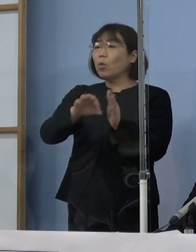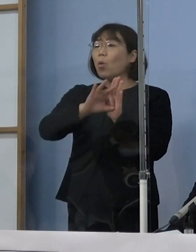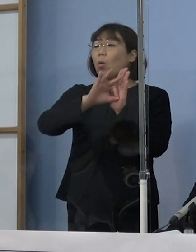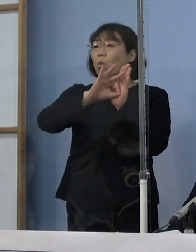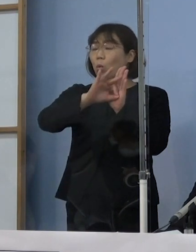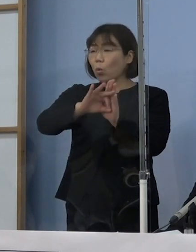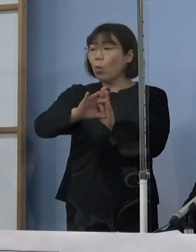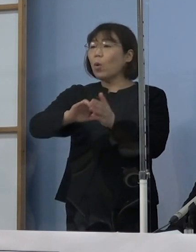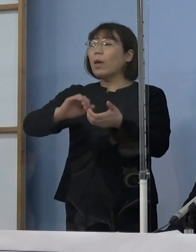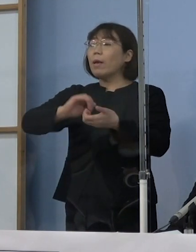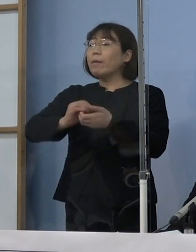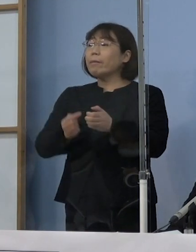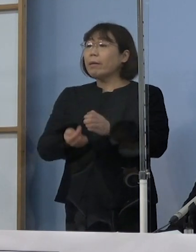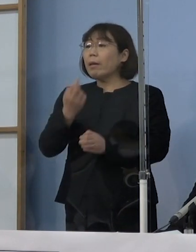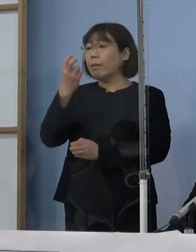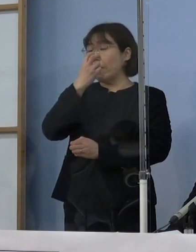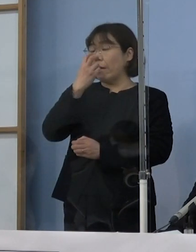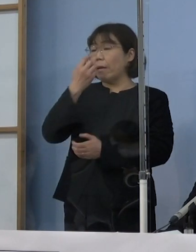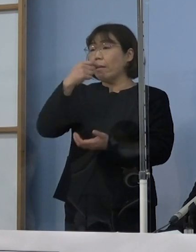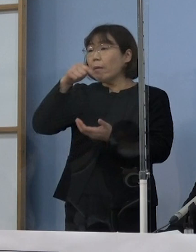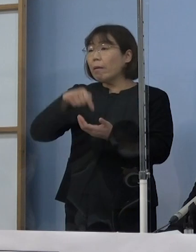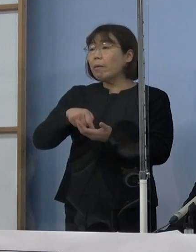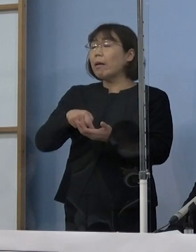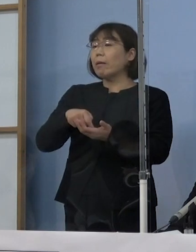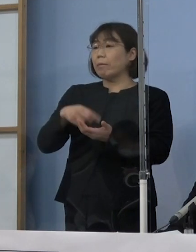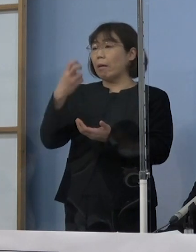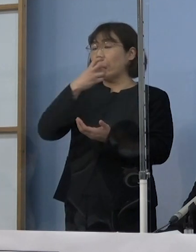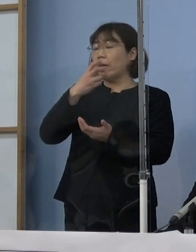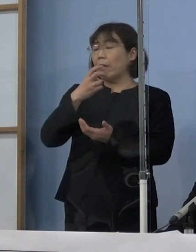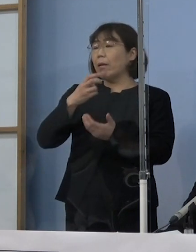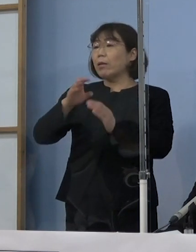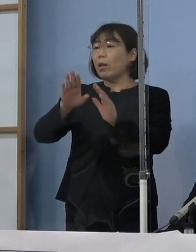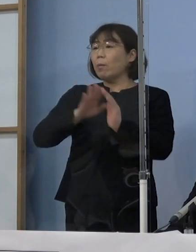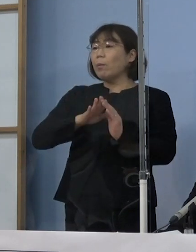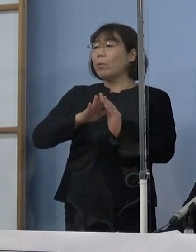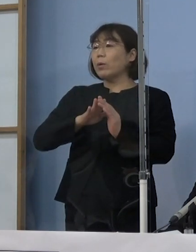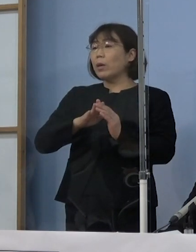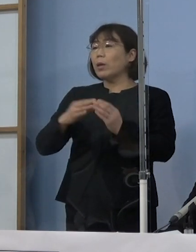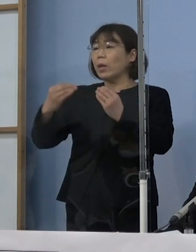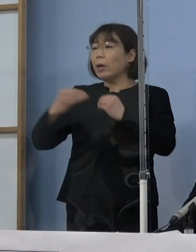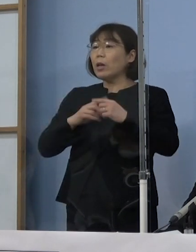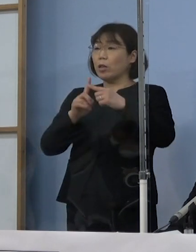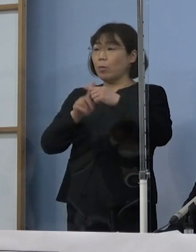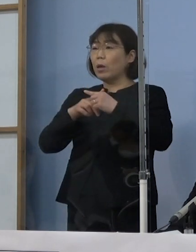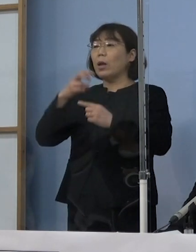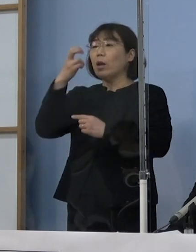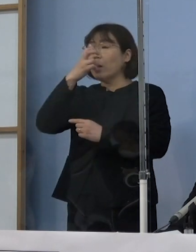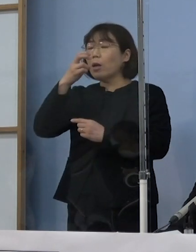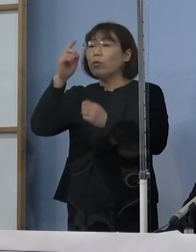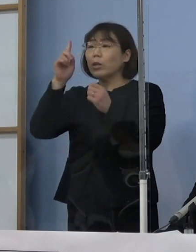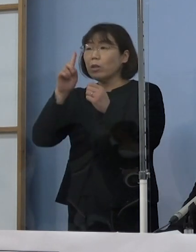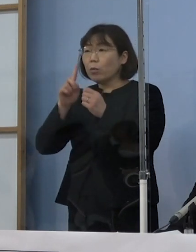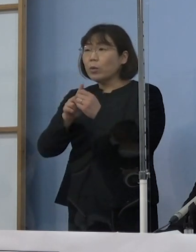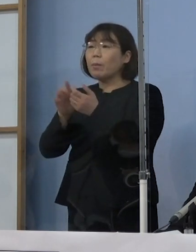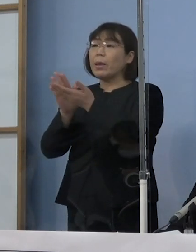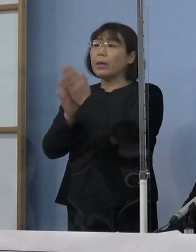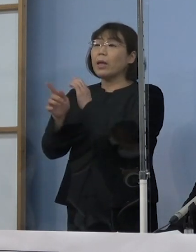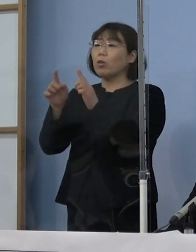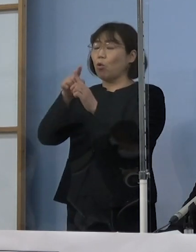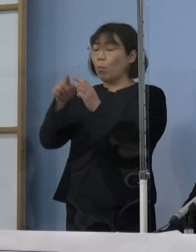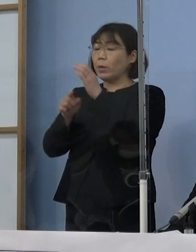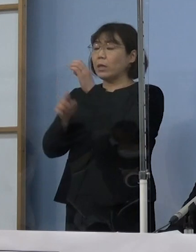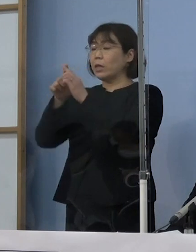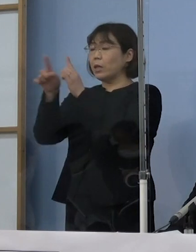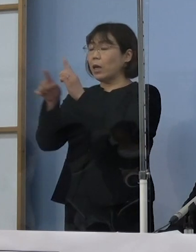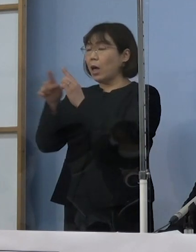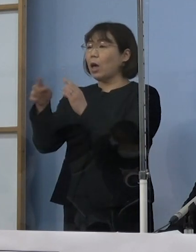査、簡易検査ですけど、をまず実施されて陽性となりましたので、確認のため改めて県の PCR 検査を受